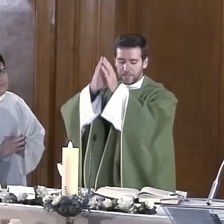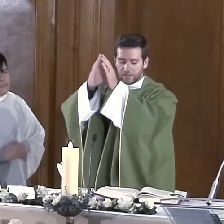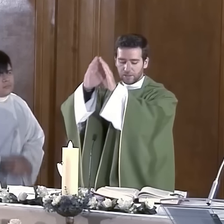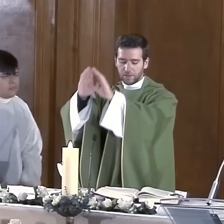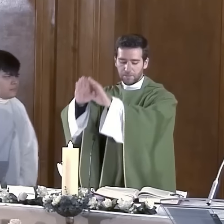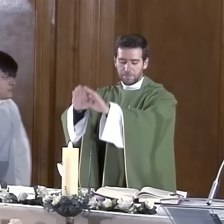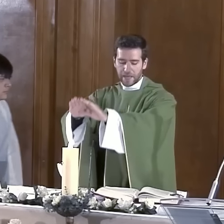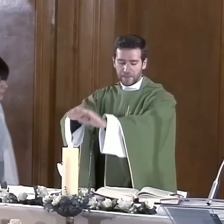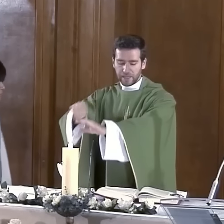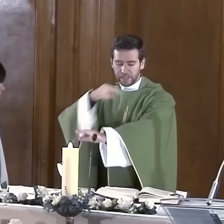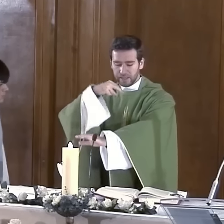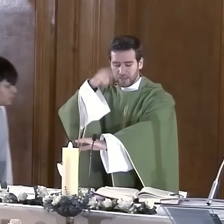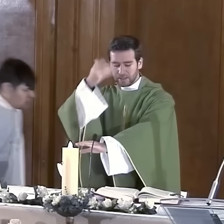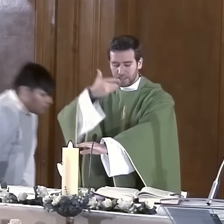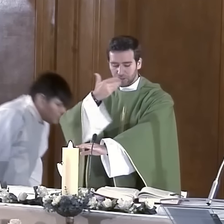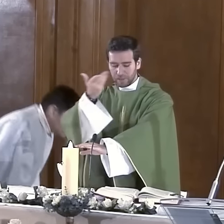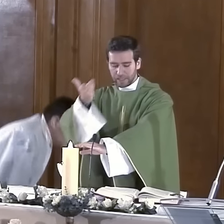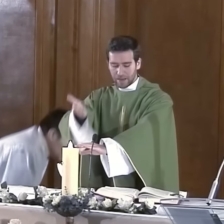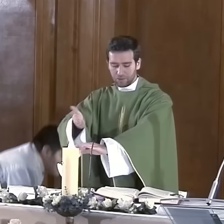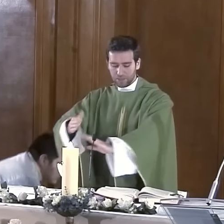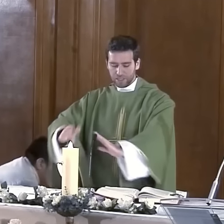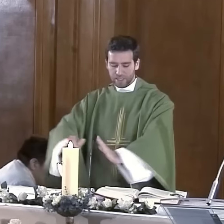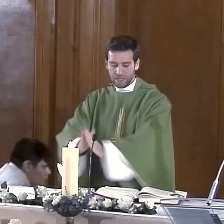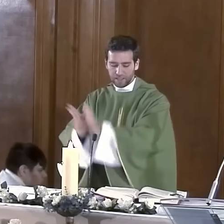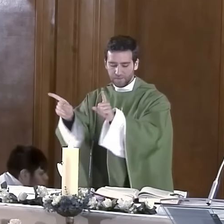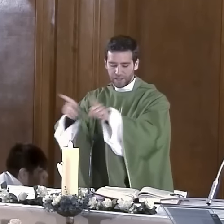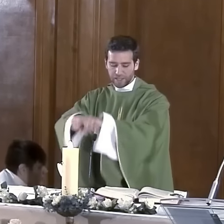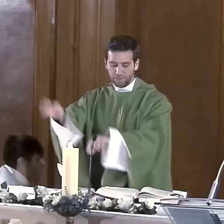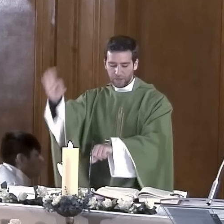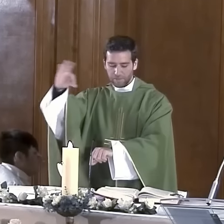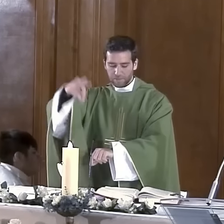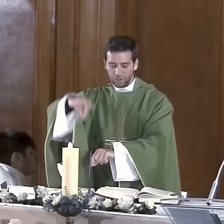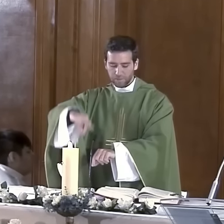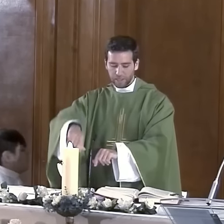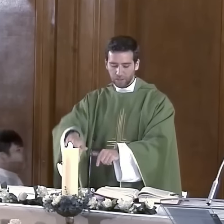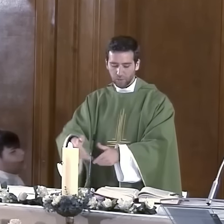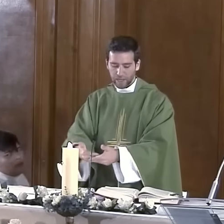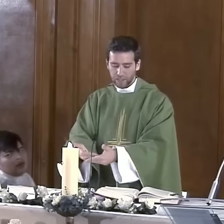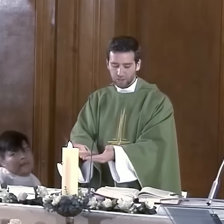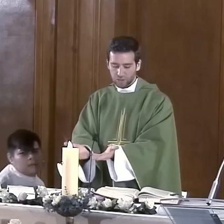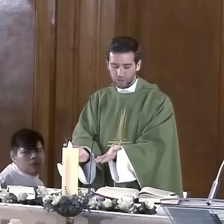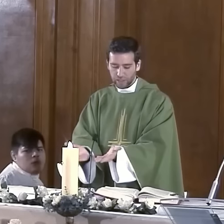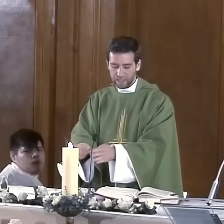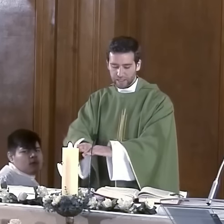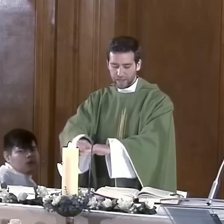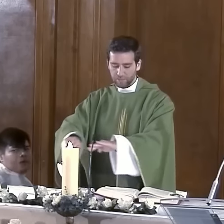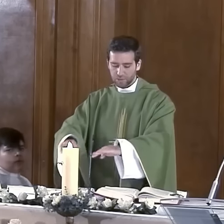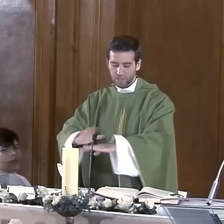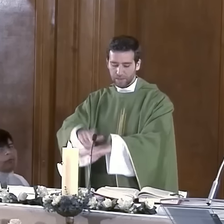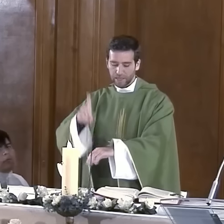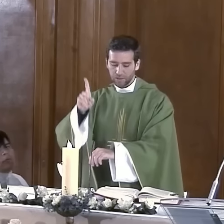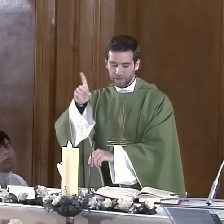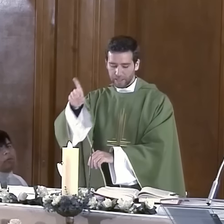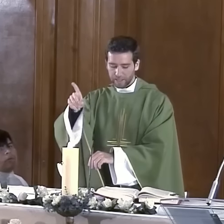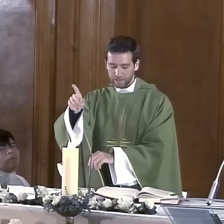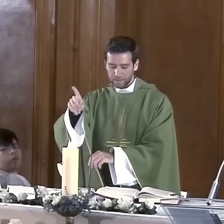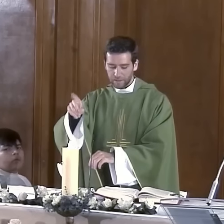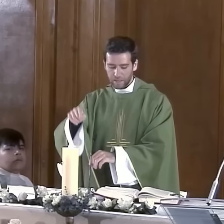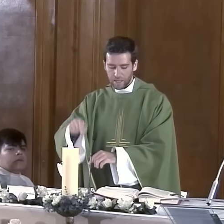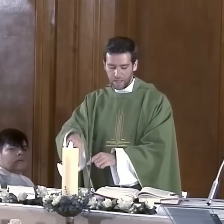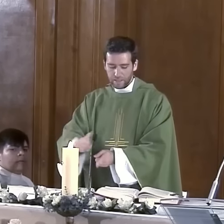Por eso, Padre, te suplicamos que santifiques por el mismo Espíritu estos dones que hemos separado para